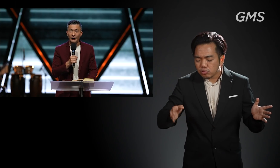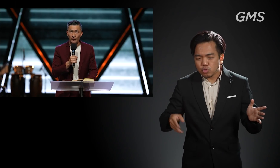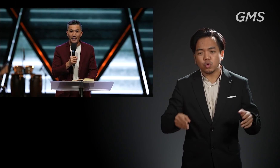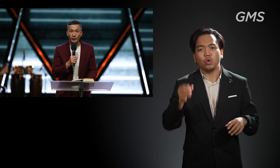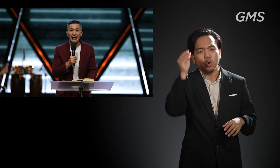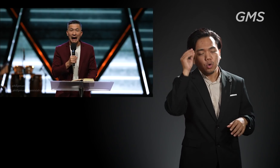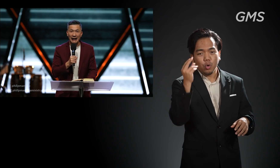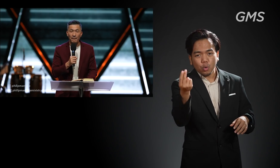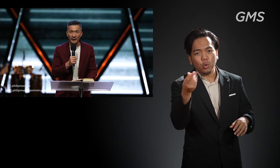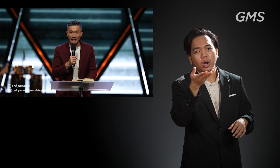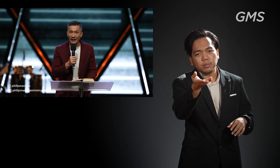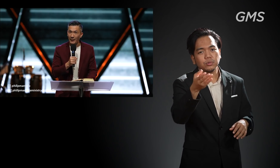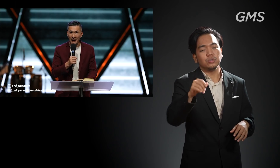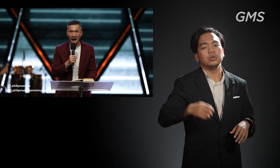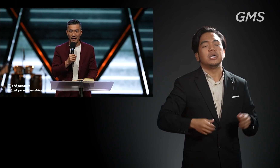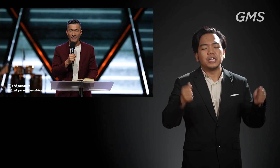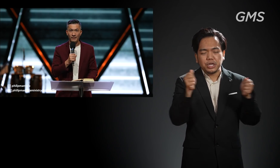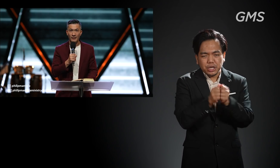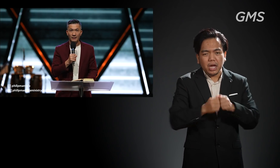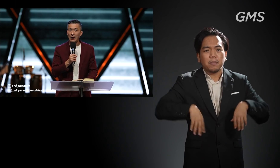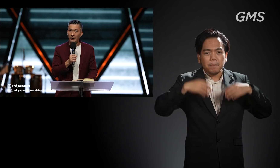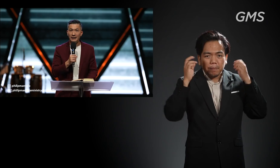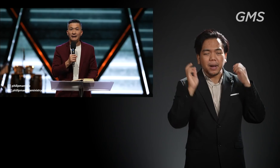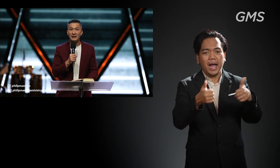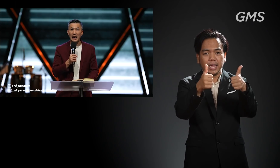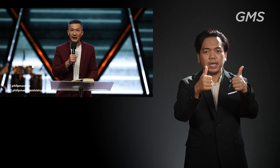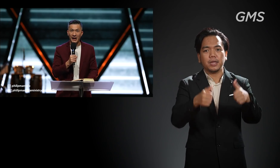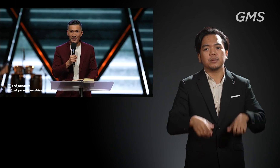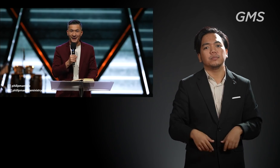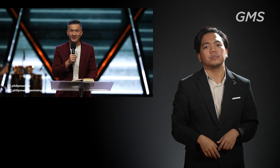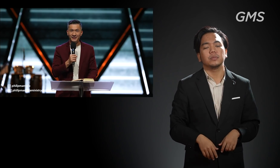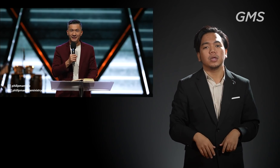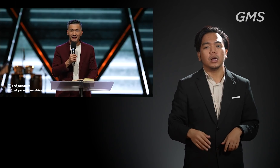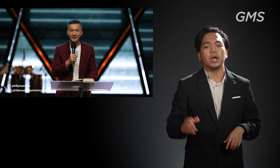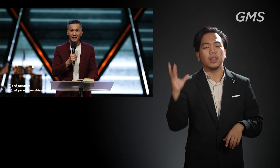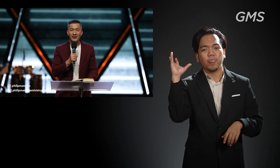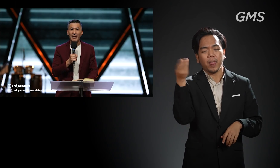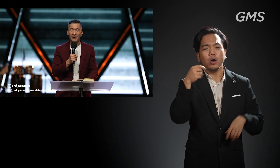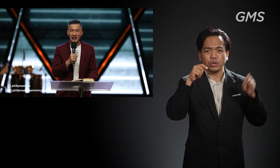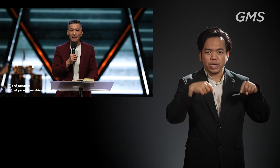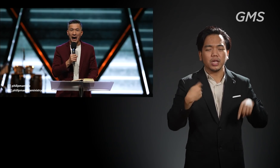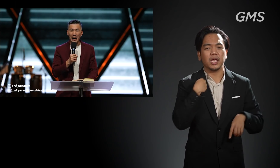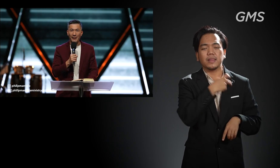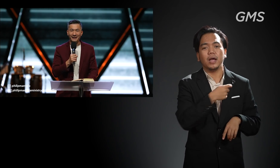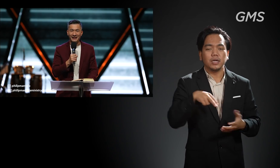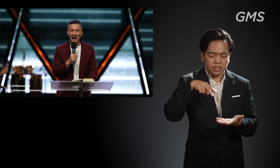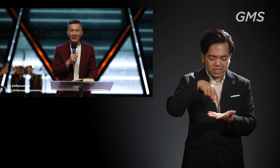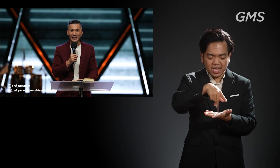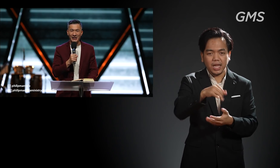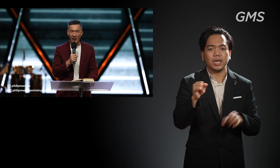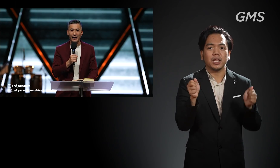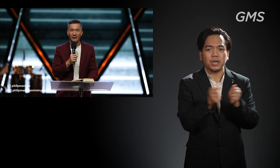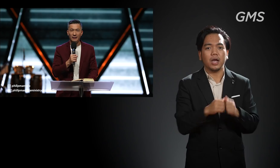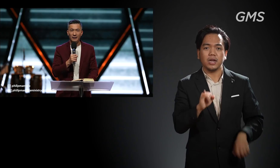ditata kehidupanmu ke arah berkenan kepada Allah. Tahun ini kita jalani dengan iman. Saya percaya pengharapan tidak